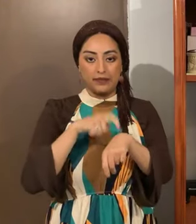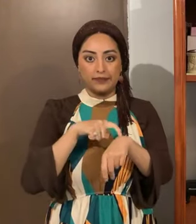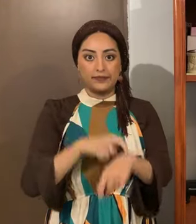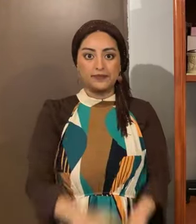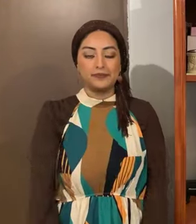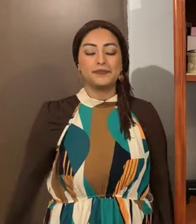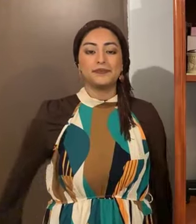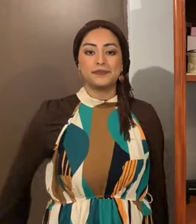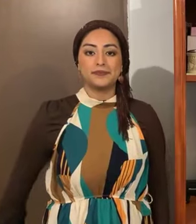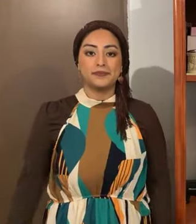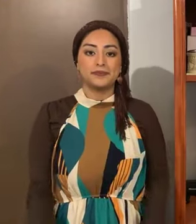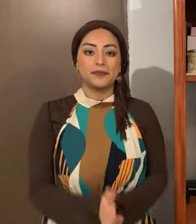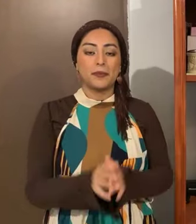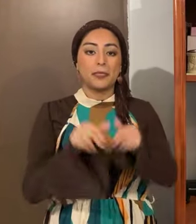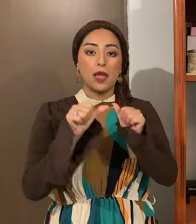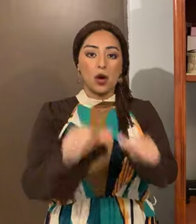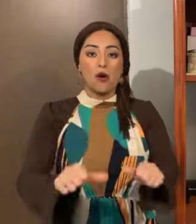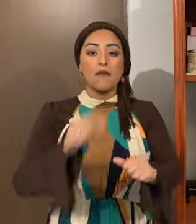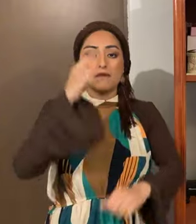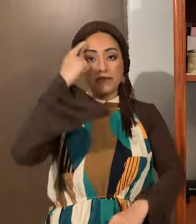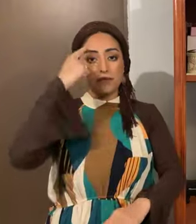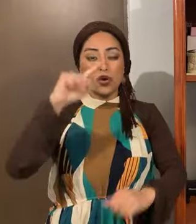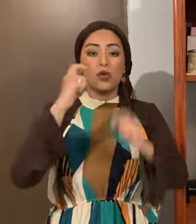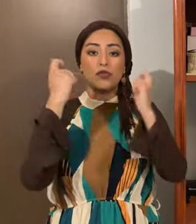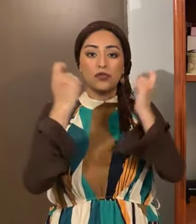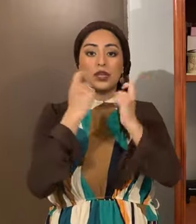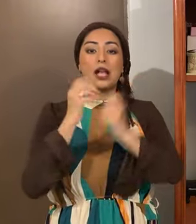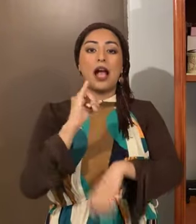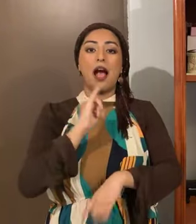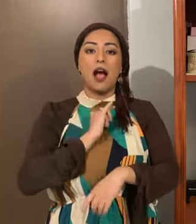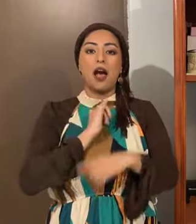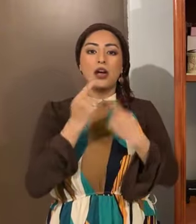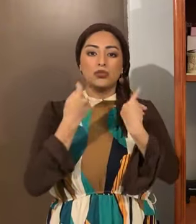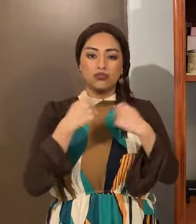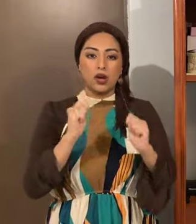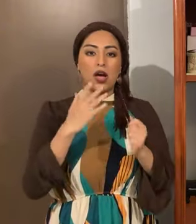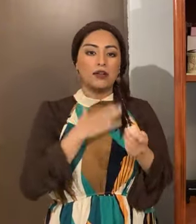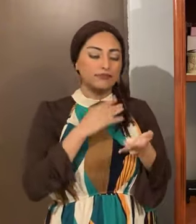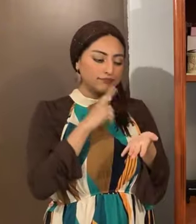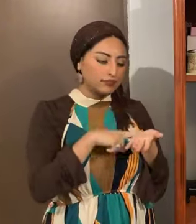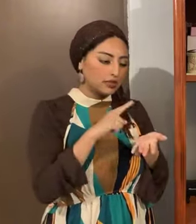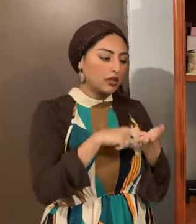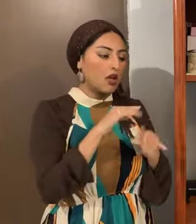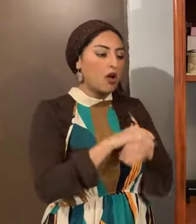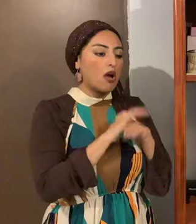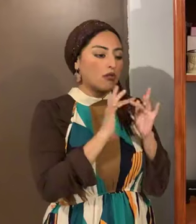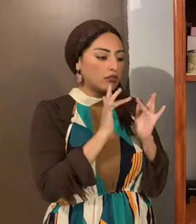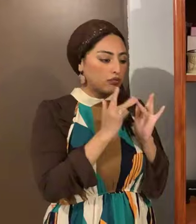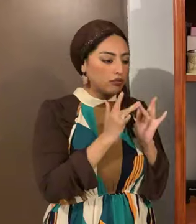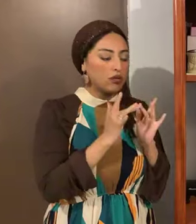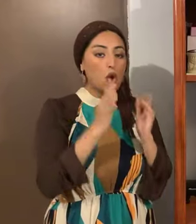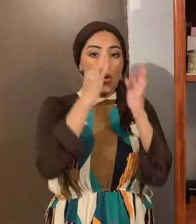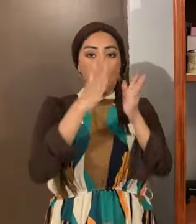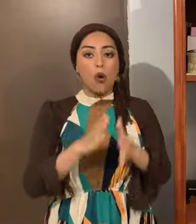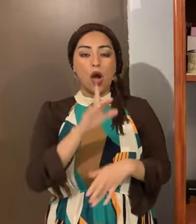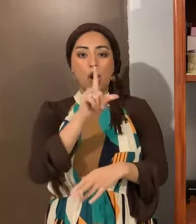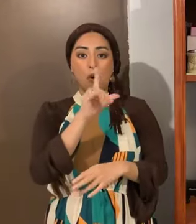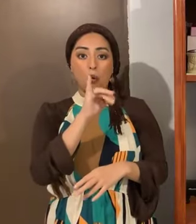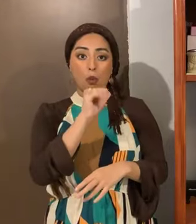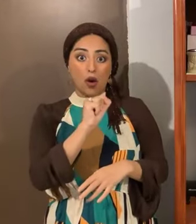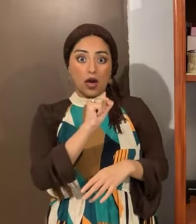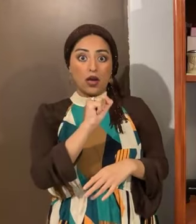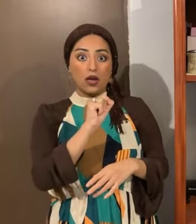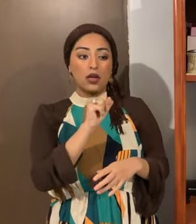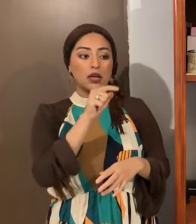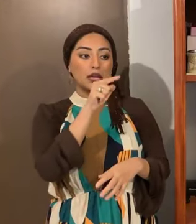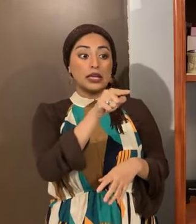correcto. Siempre para las fiestas trato de consultar un programa. El Roy lo hizo hace tiempo, me